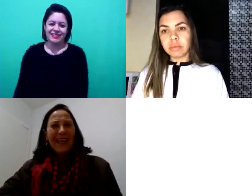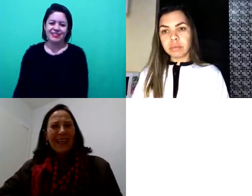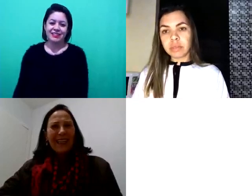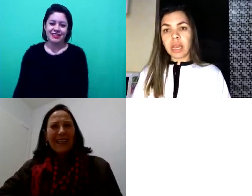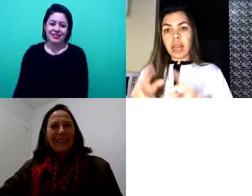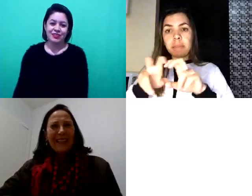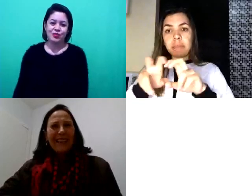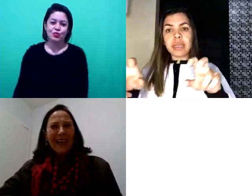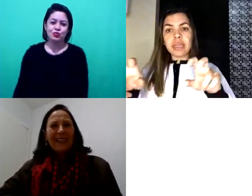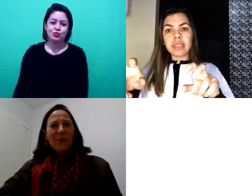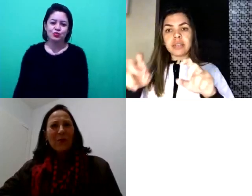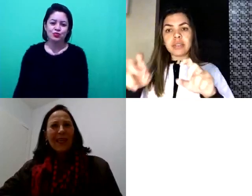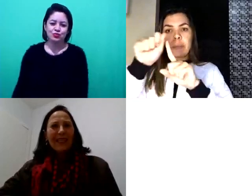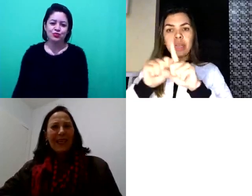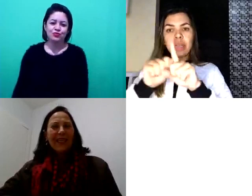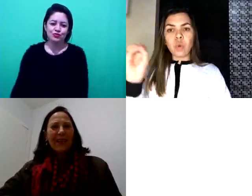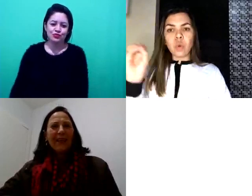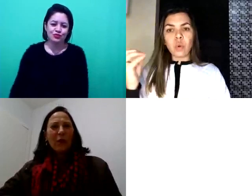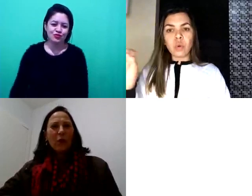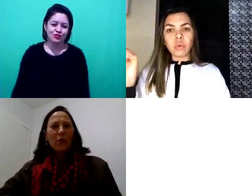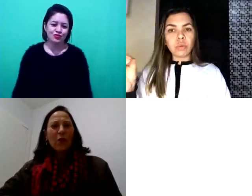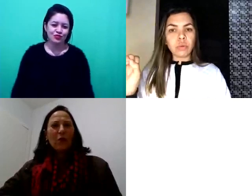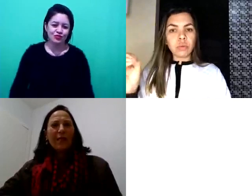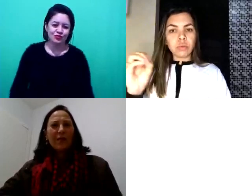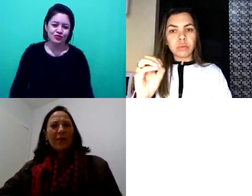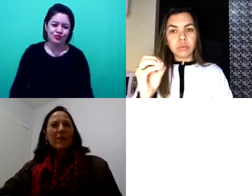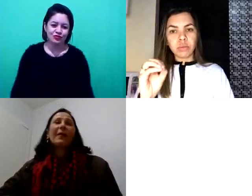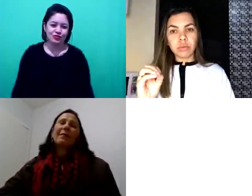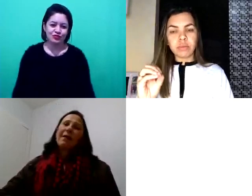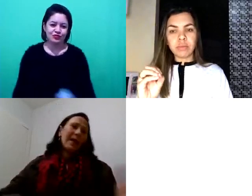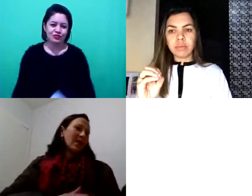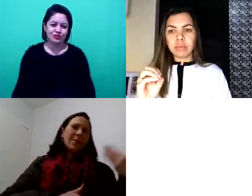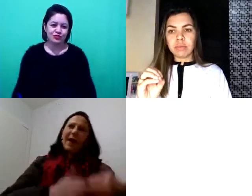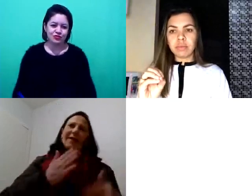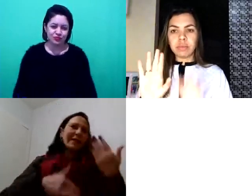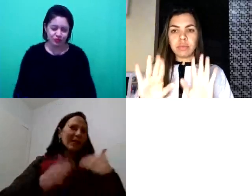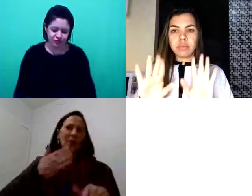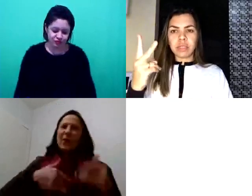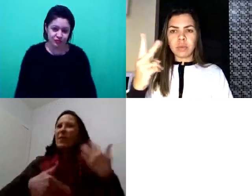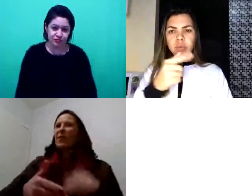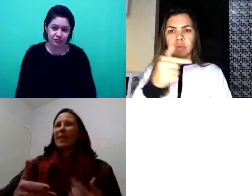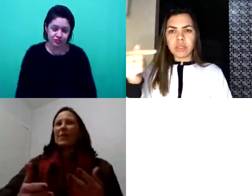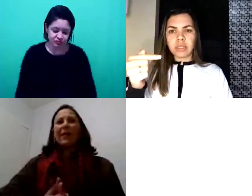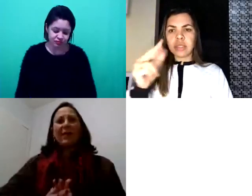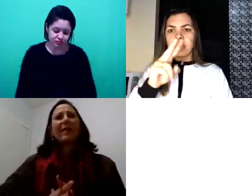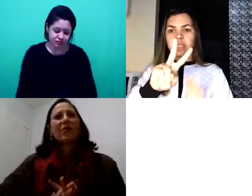tá? Na segunda quinzena de outubro nós começamos as bancas. Quem terminar antes, podemos fazer as bancas